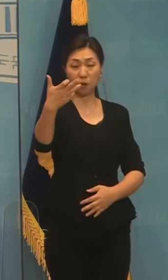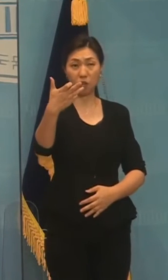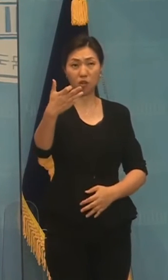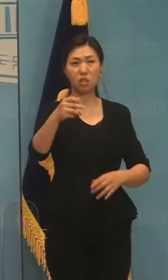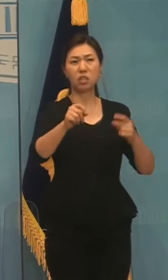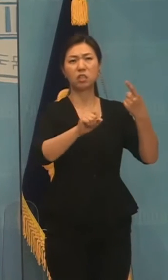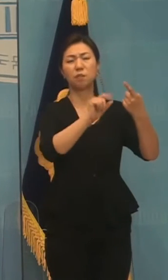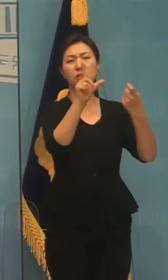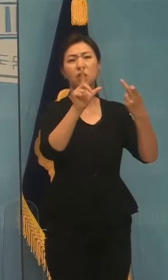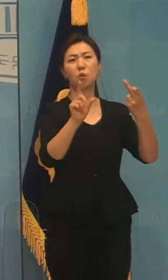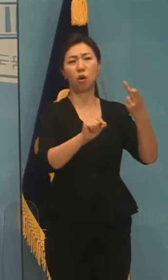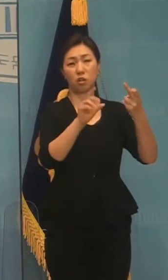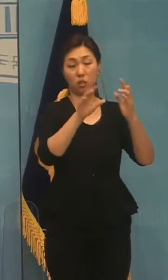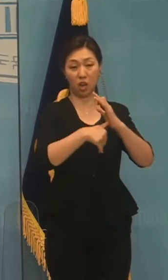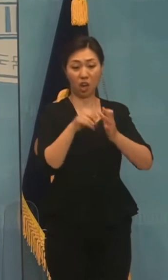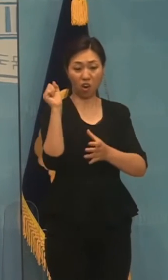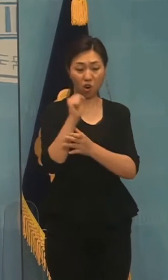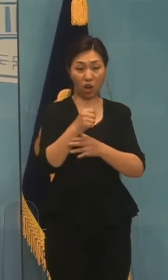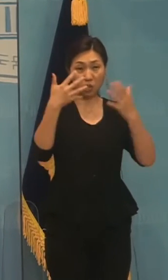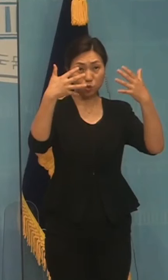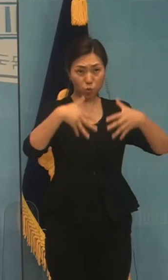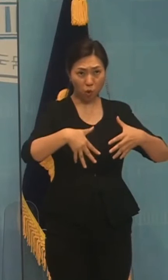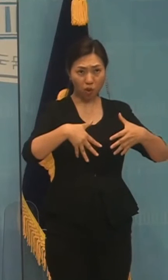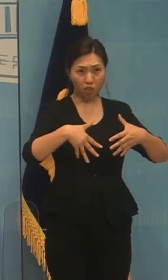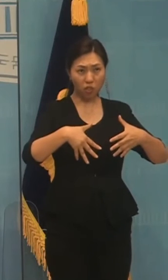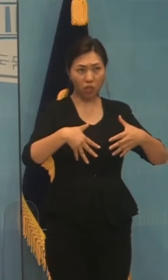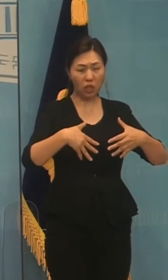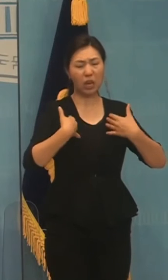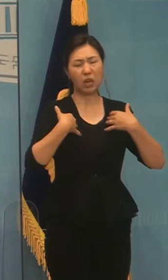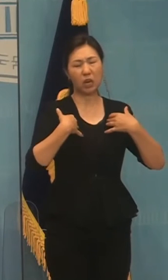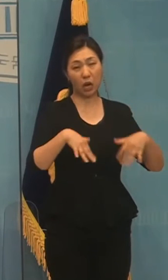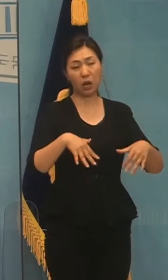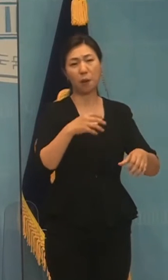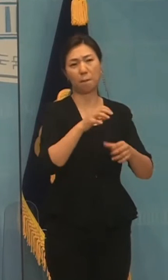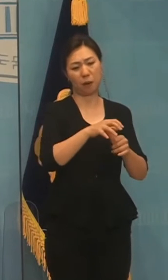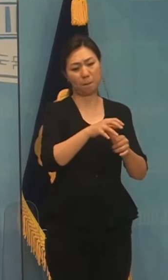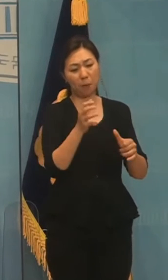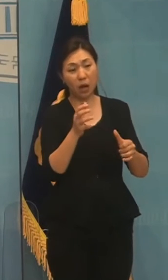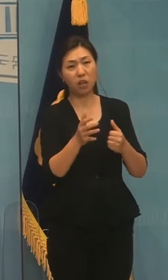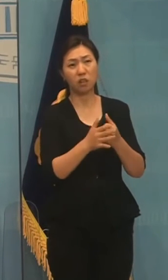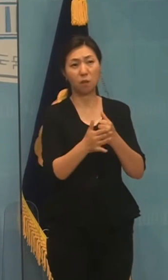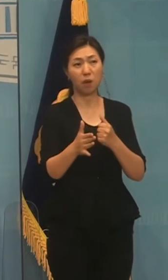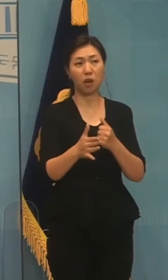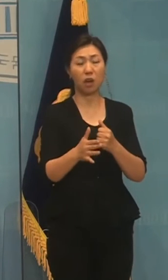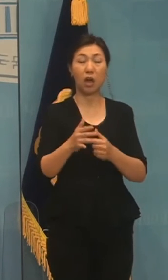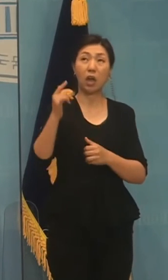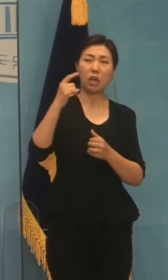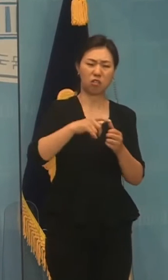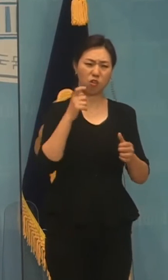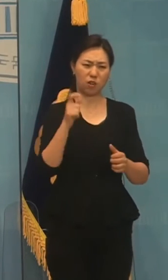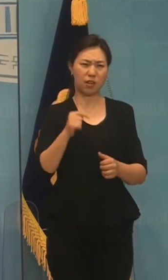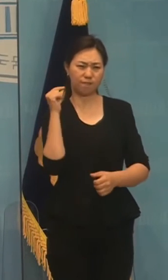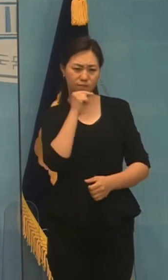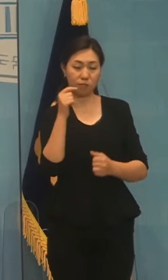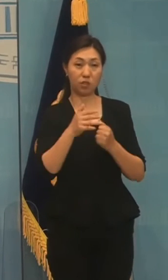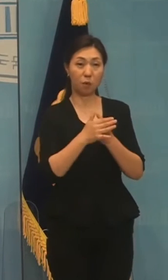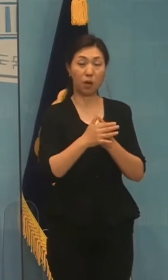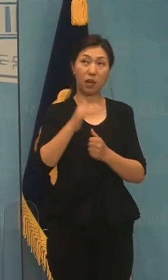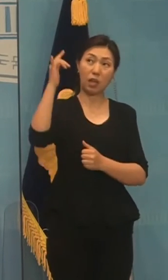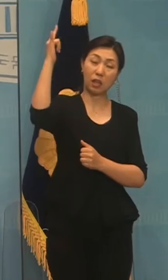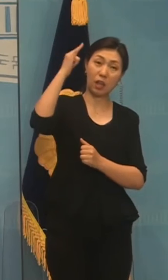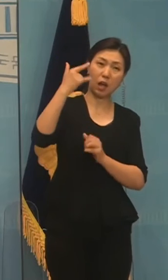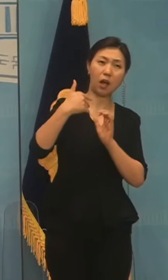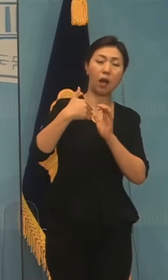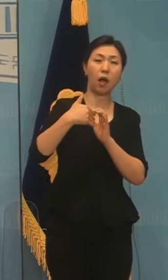허가 기준을 대폭 강화해 전체 태양광 발전소 대비 산지 태양광은 오히려 줄어들고 있습니다. 과거